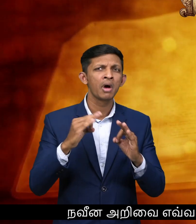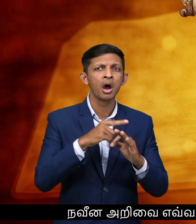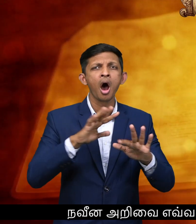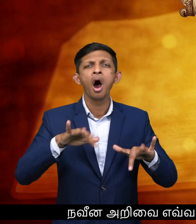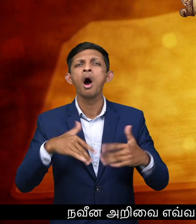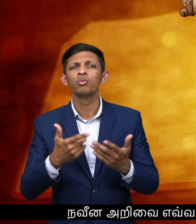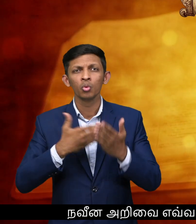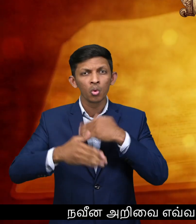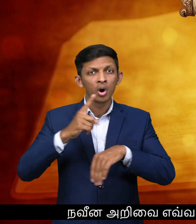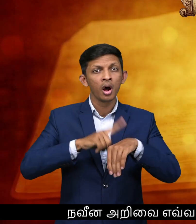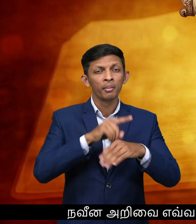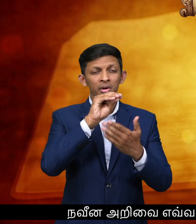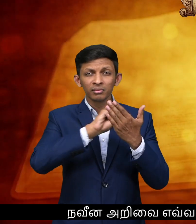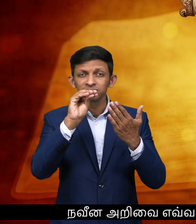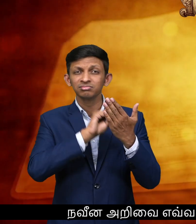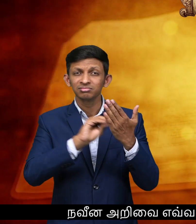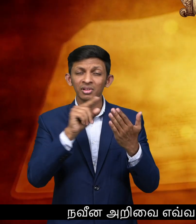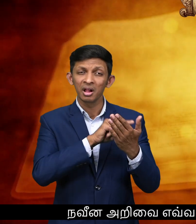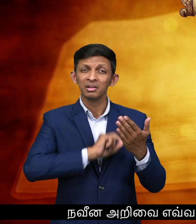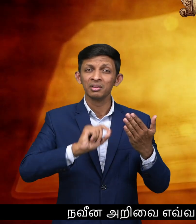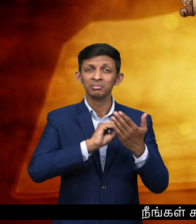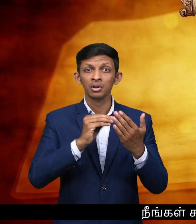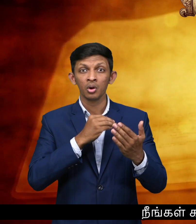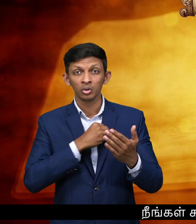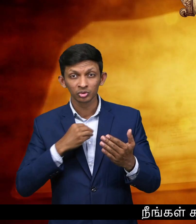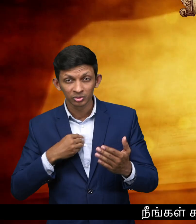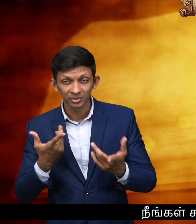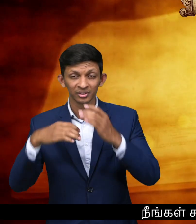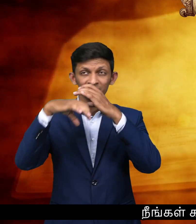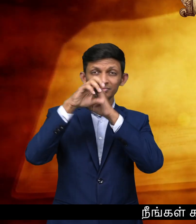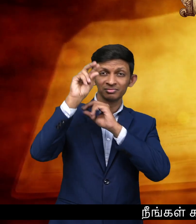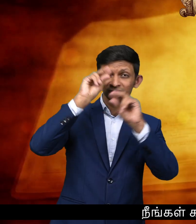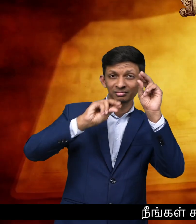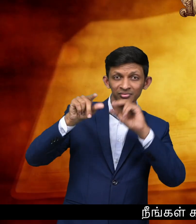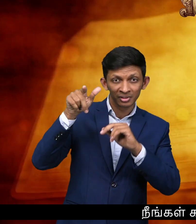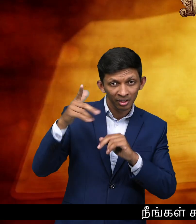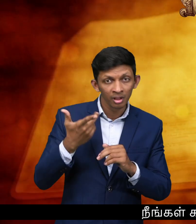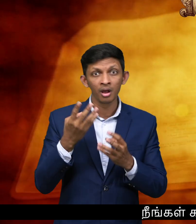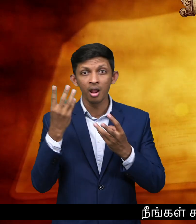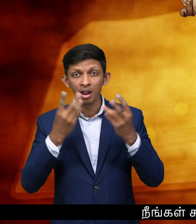நவீன அறிவை எவ்வாறு வடிவமைத்தன என்பதையும் நீங்கள் கற்றுக்கொண்டீர்கள்.